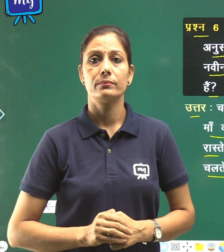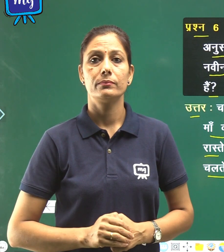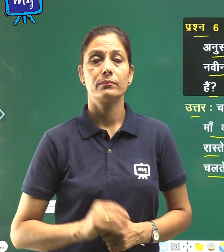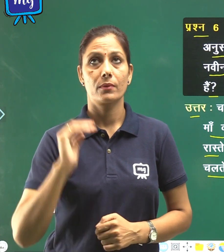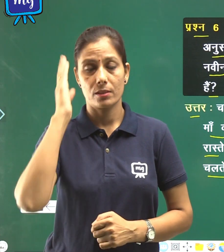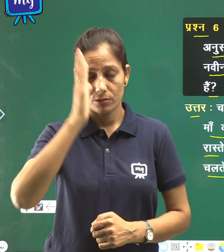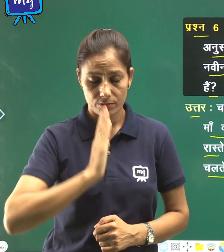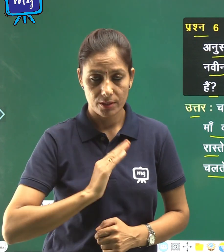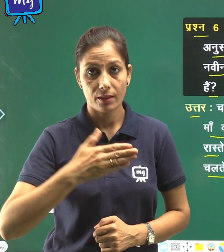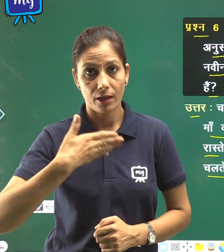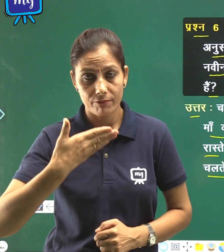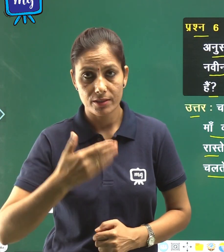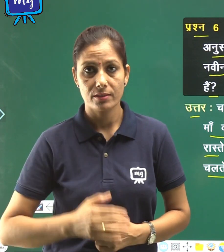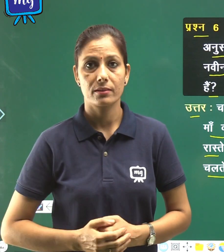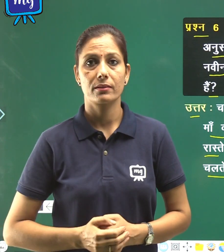ईश्वर की सलाह से